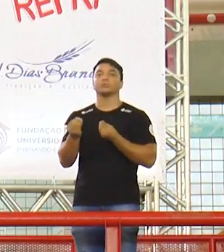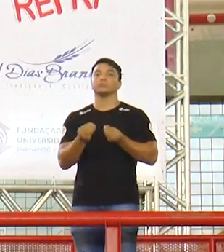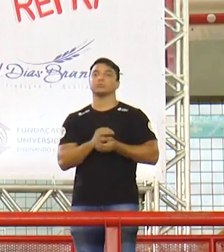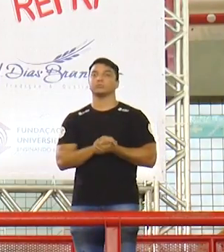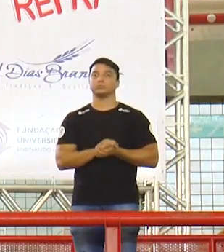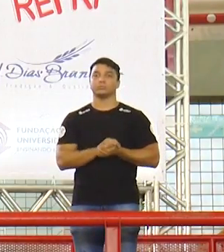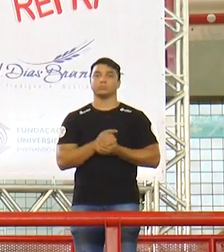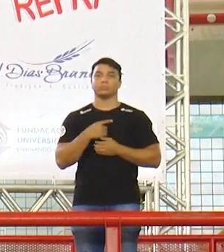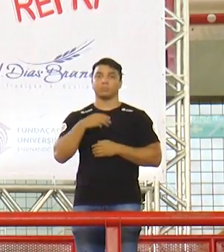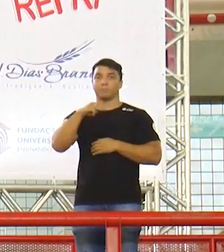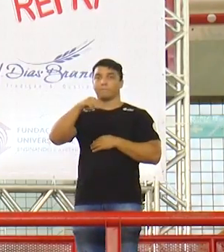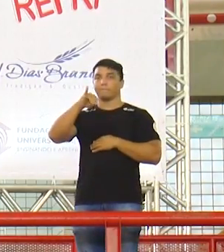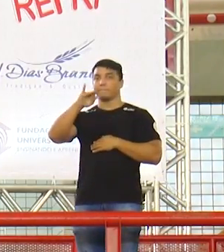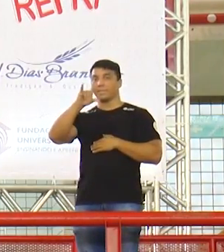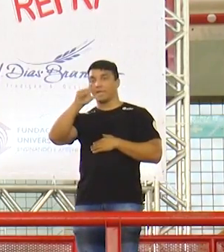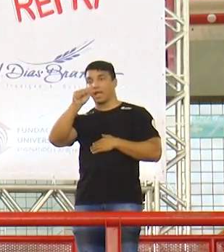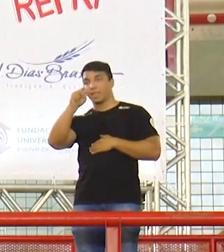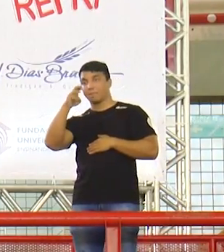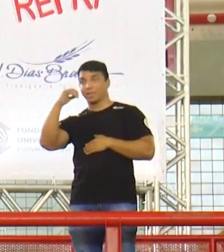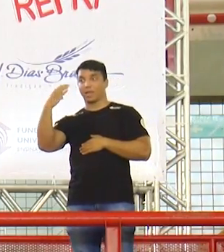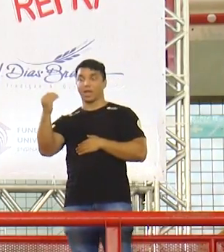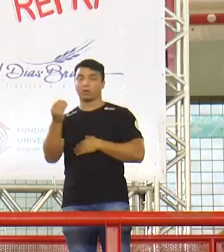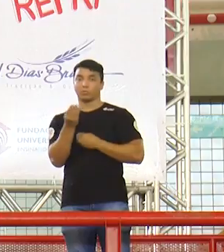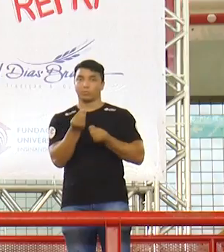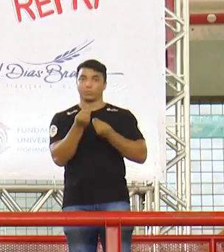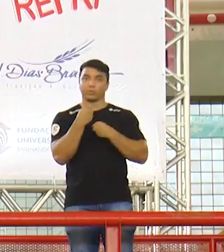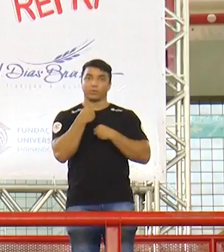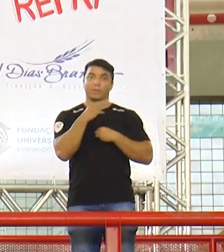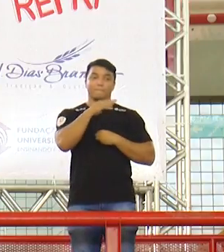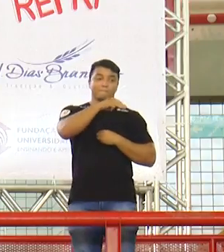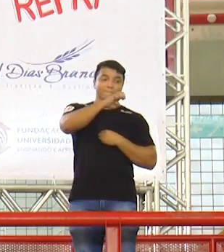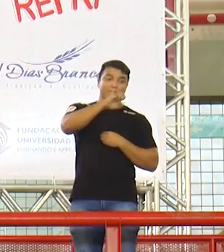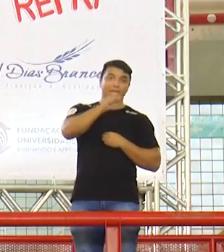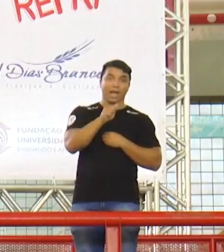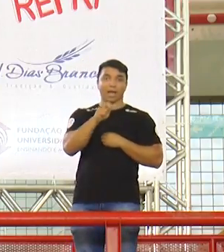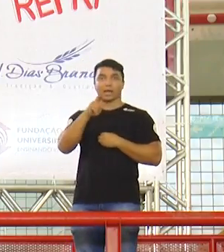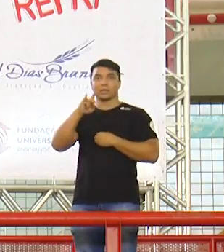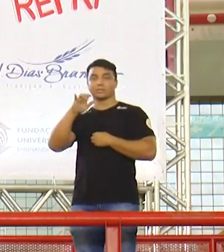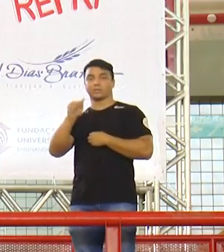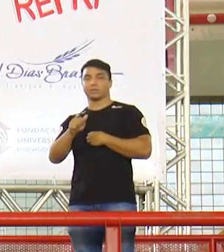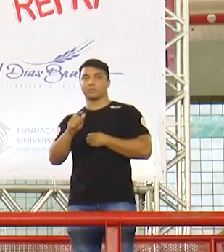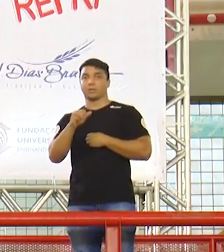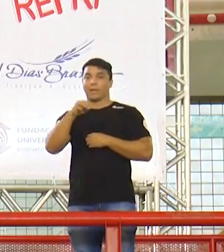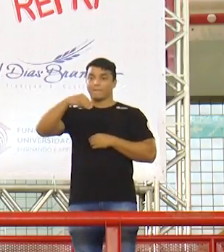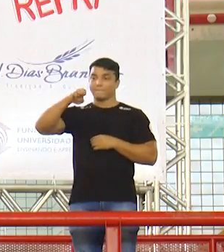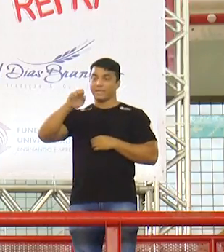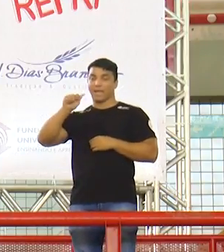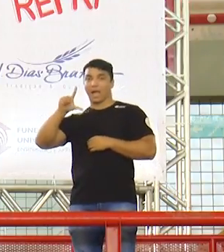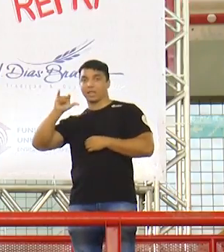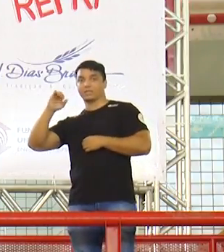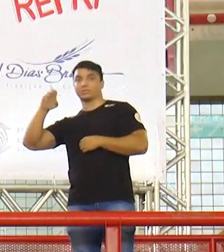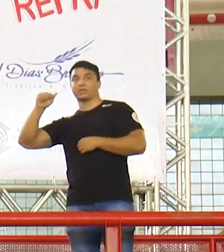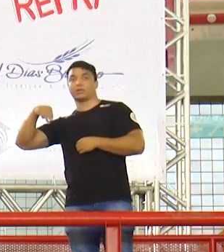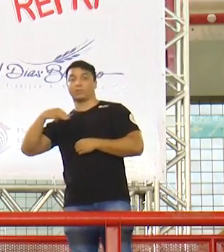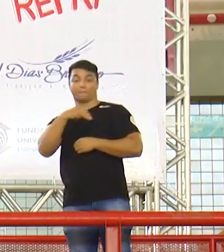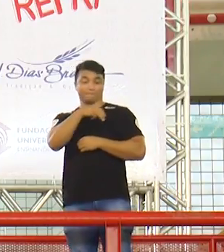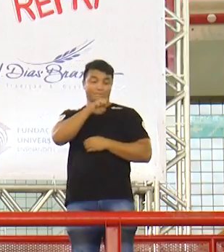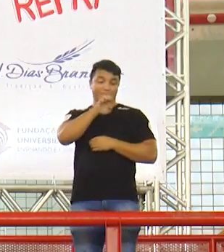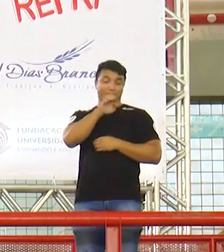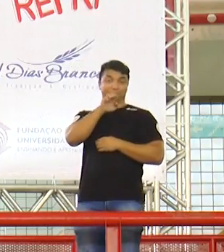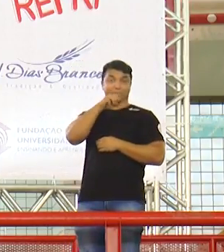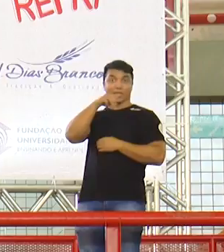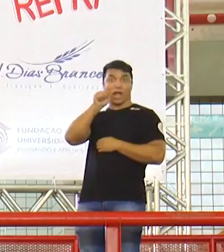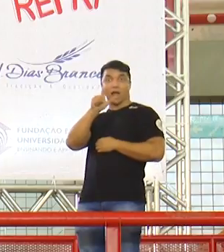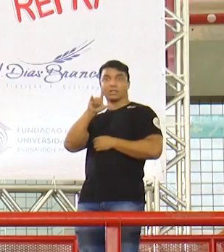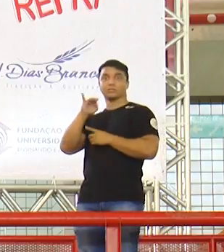ó. Me alimentaram, me acariciaram, me aliciaram, me